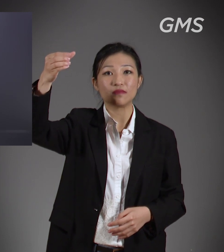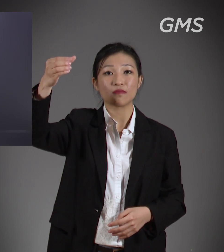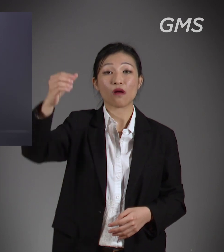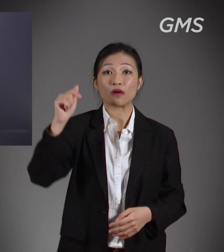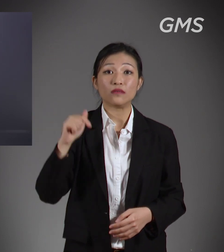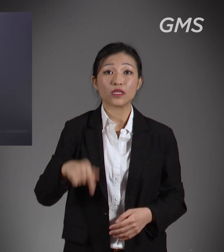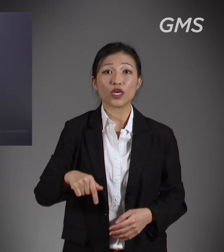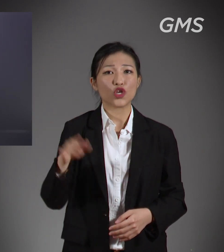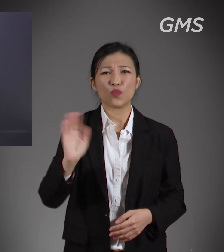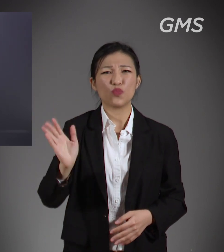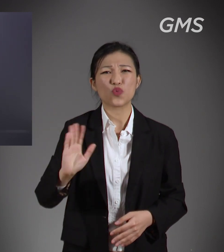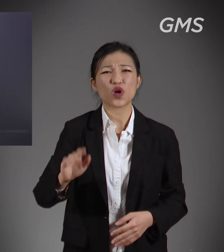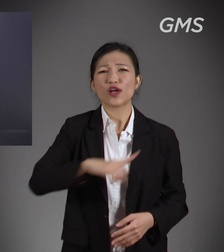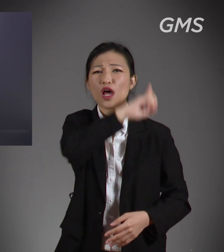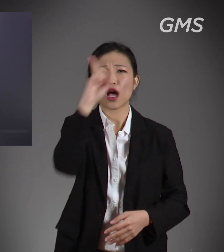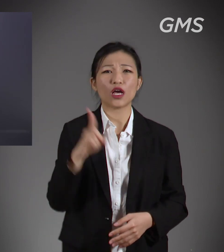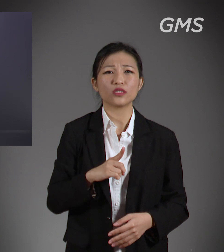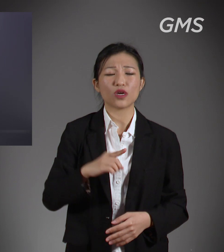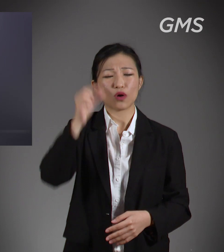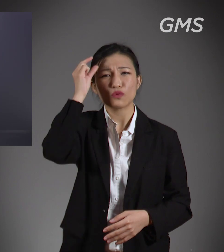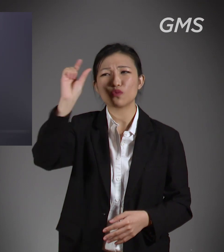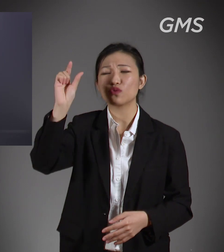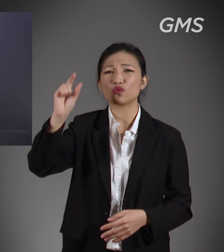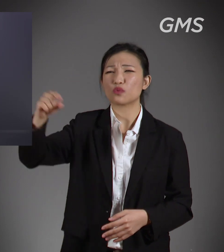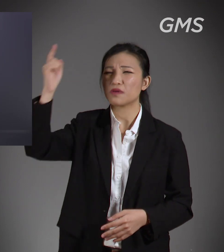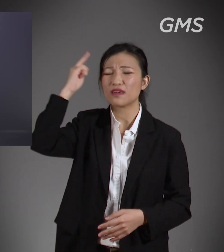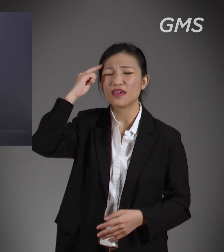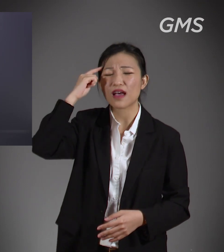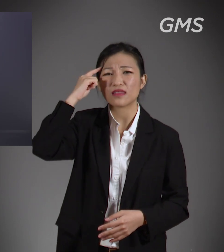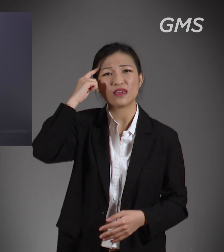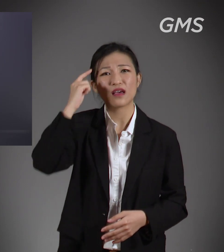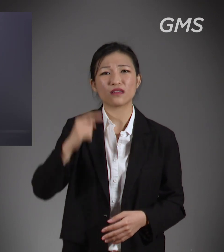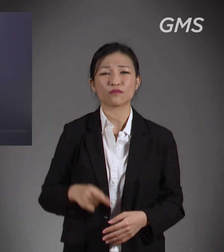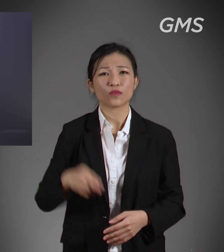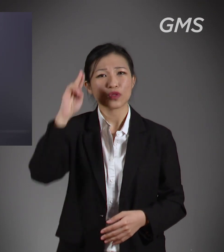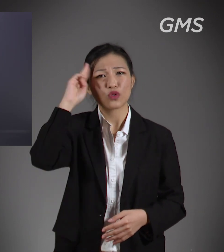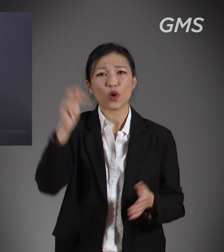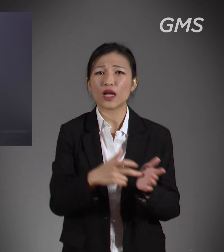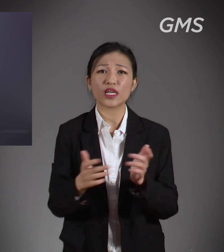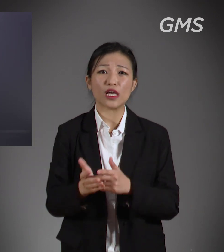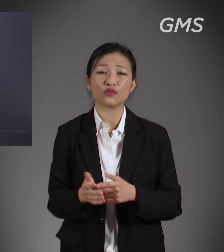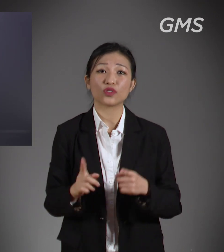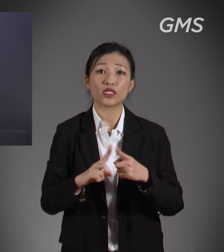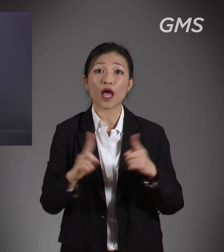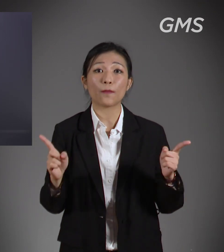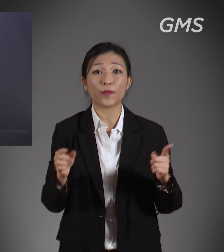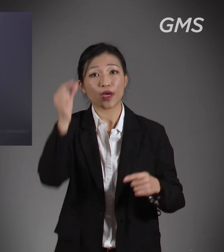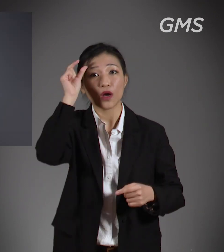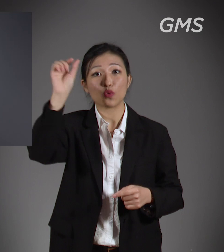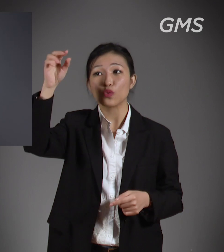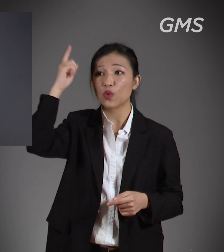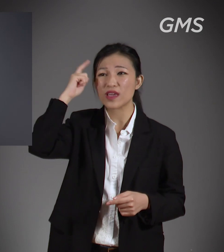ini bukan hanya untuk mengingat korban Kristus bagi kita sekalian, tetapi juga untuk mengingatkan